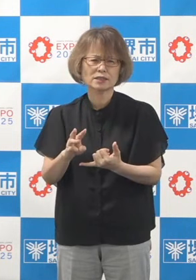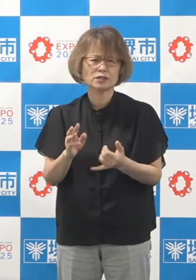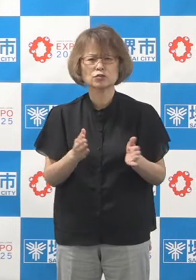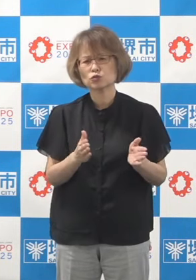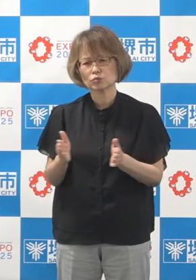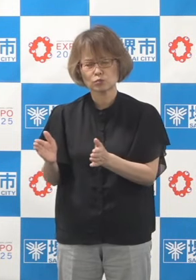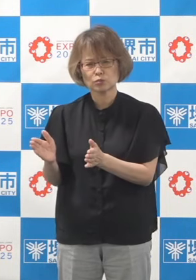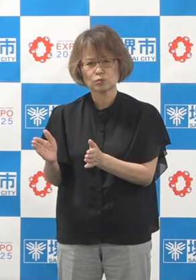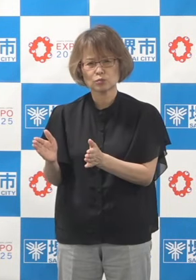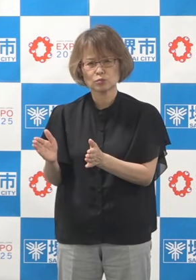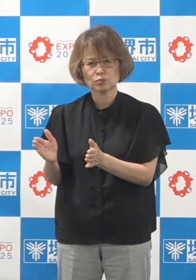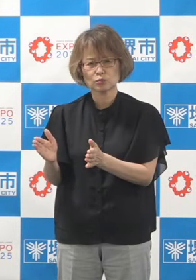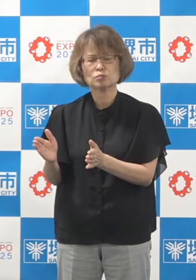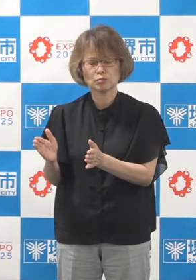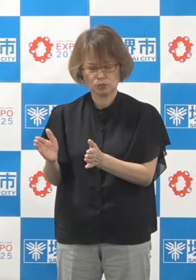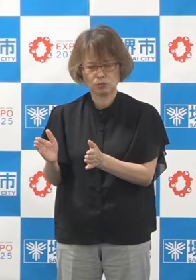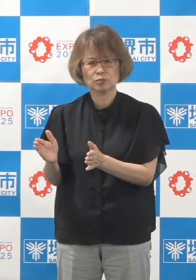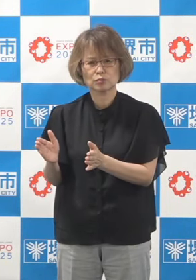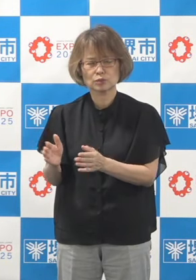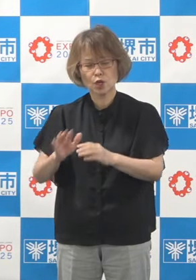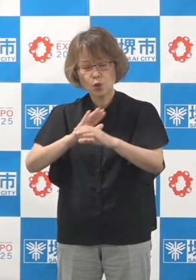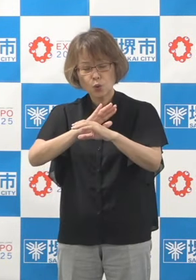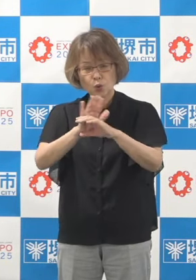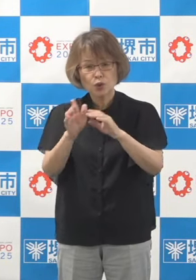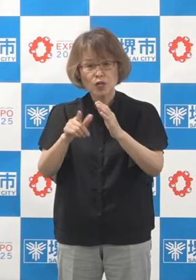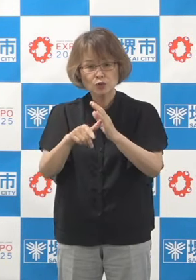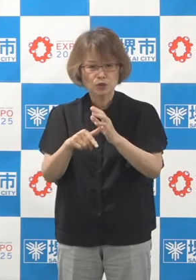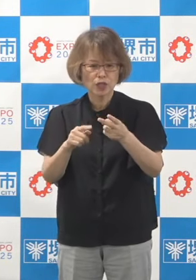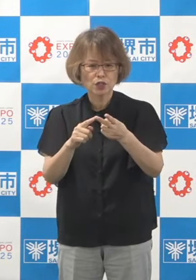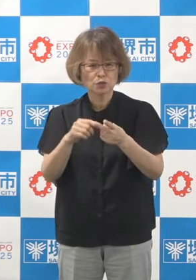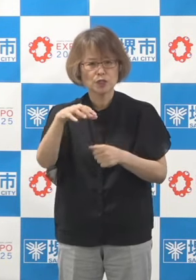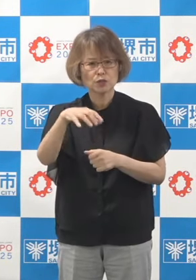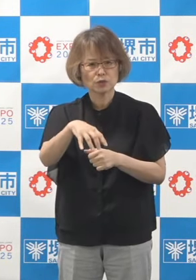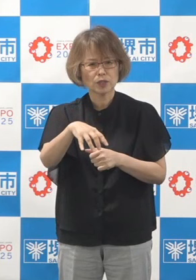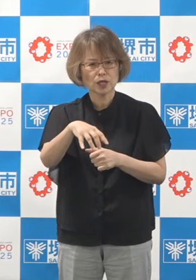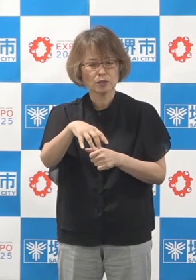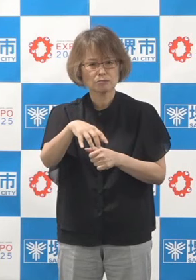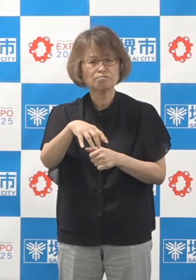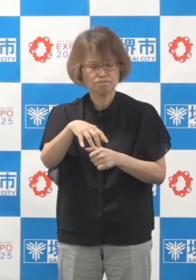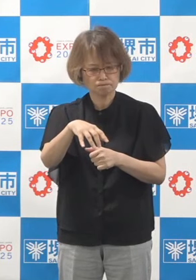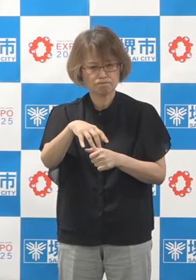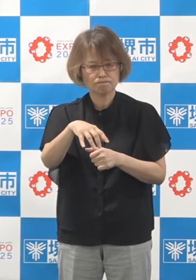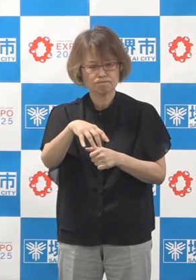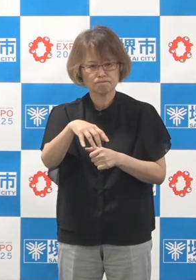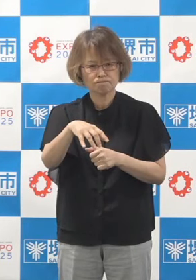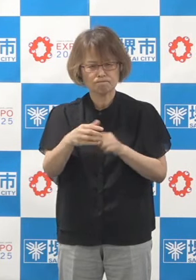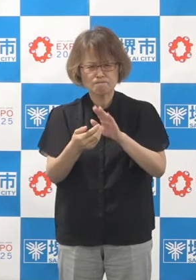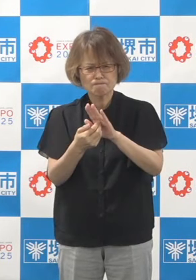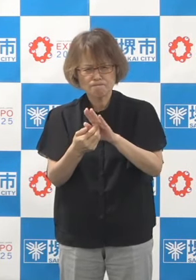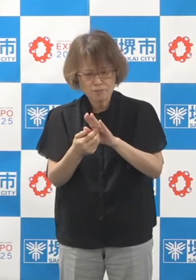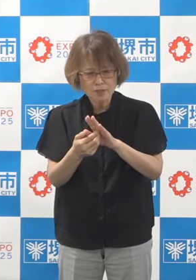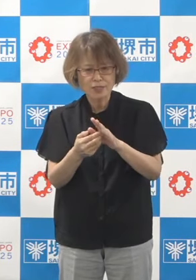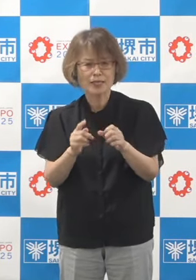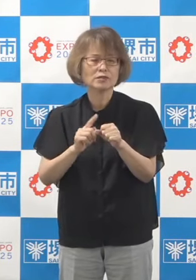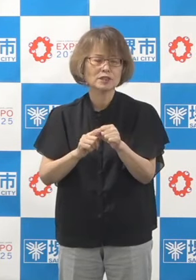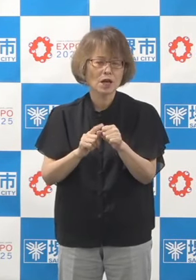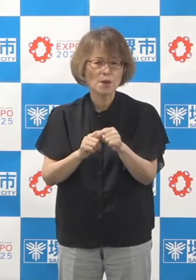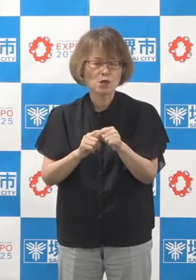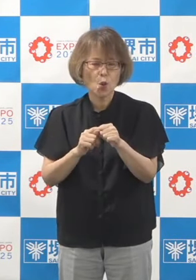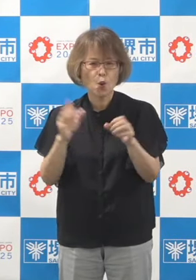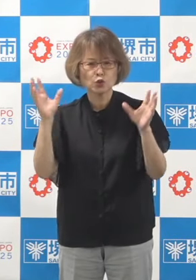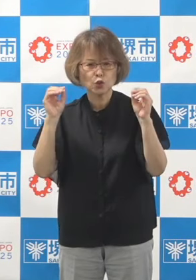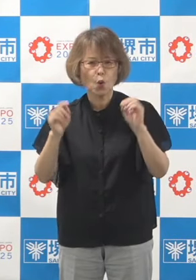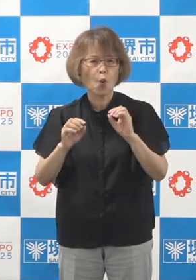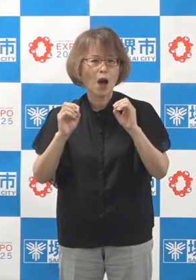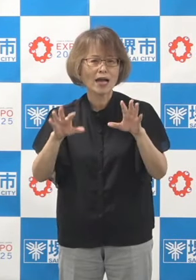えでしたり、またコロナ禍では郵便局から発信も、感染対策の発信もしていただきましたので、これまで